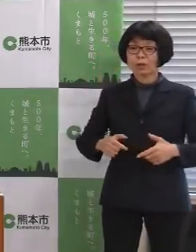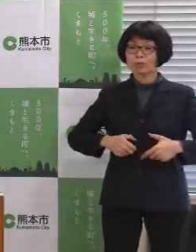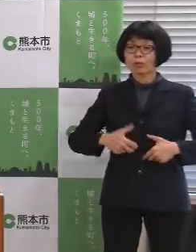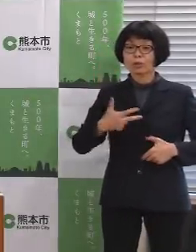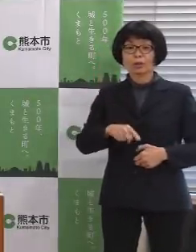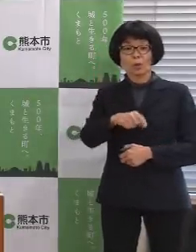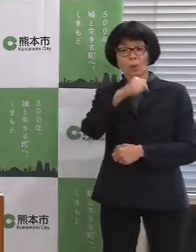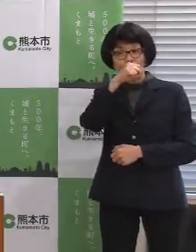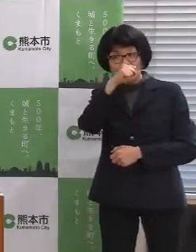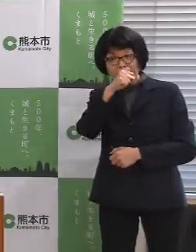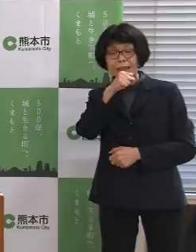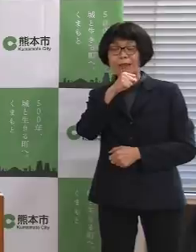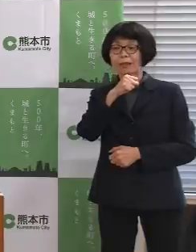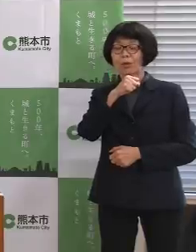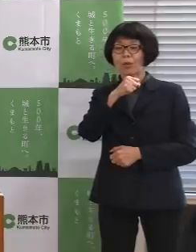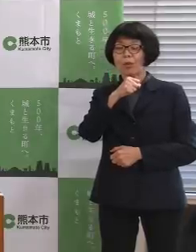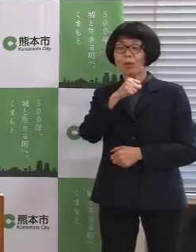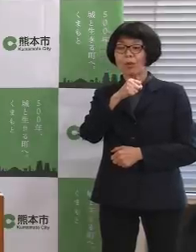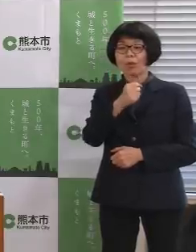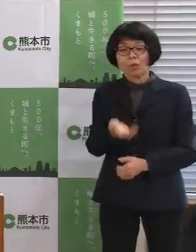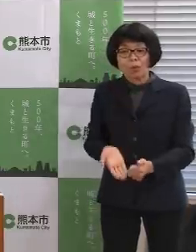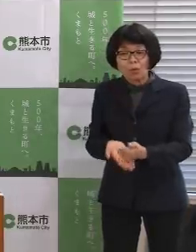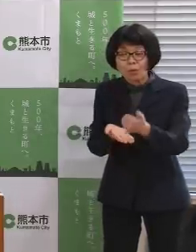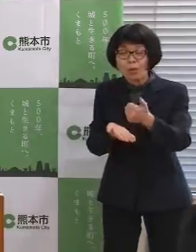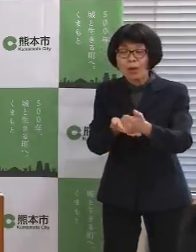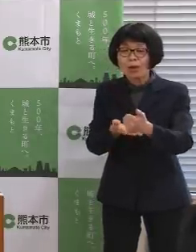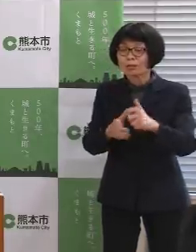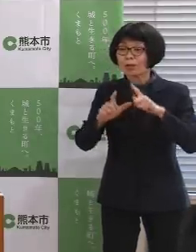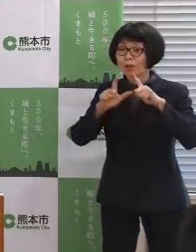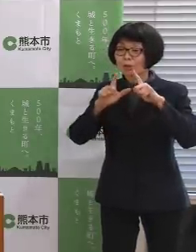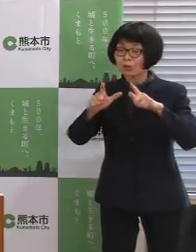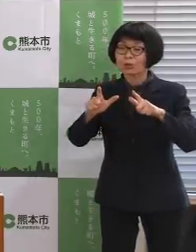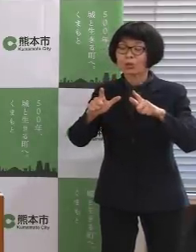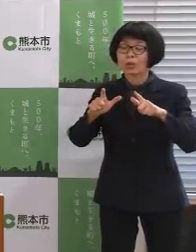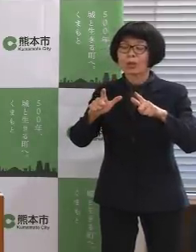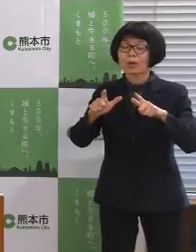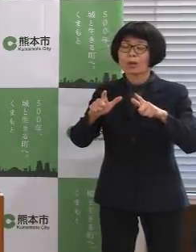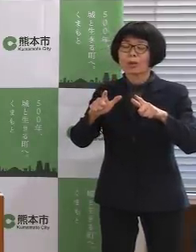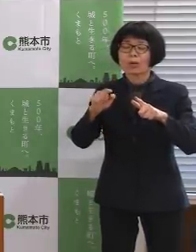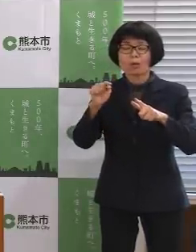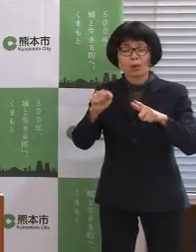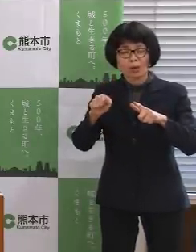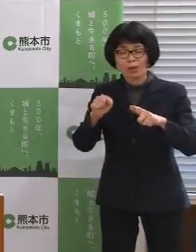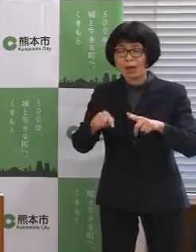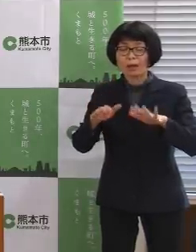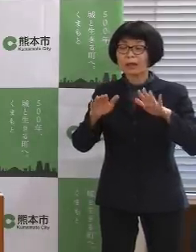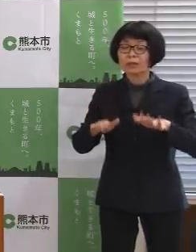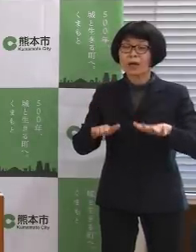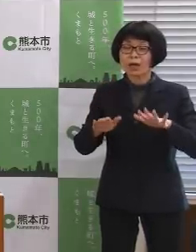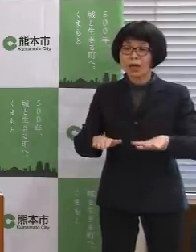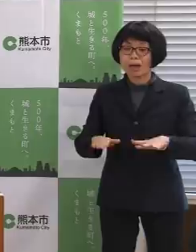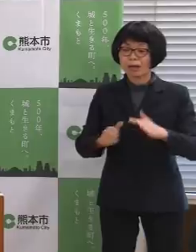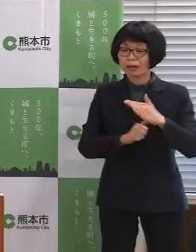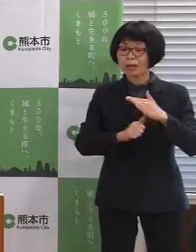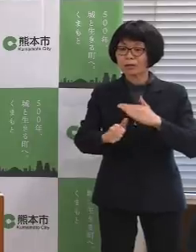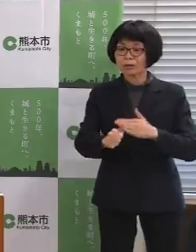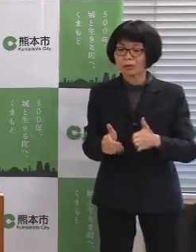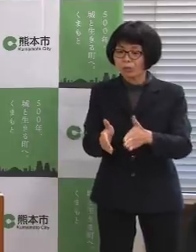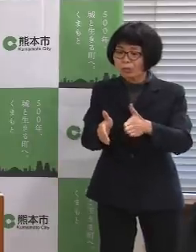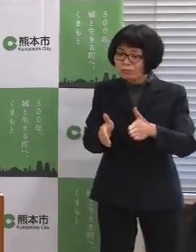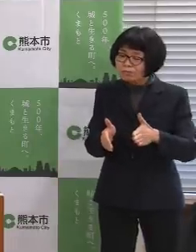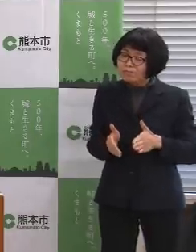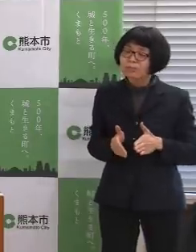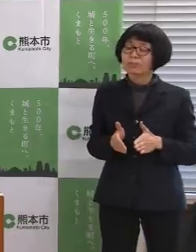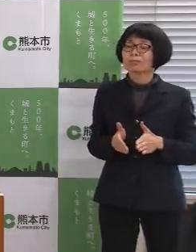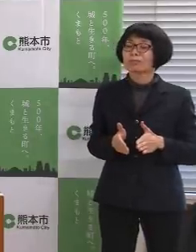はいいですよということをですね、推奨するようなことを申し上げることは、今外出を自粛をですね、強く要請している段